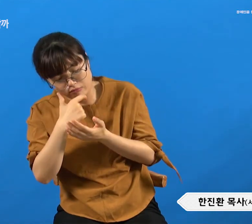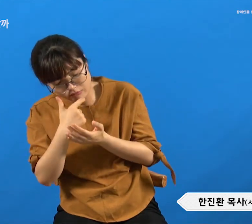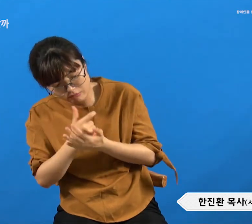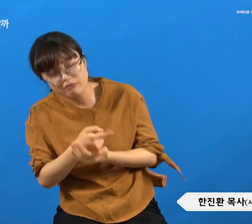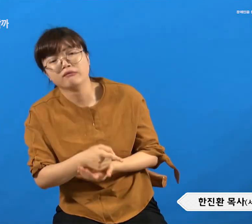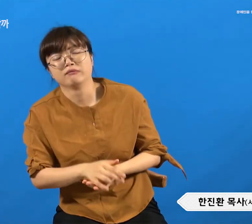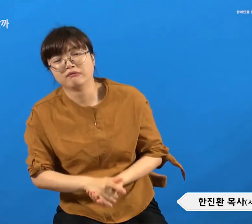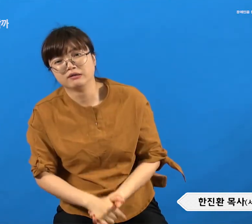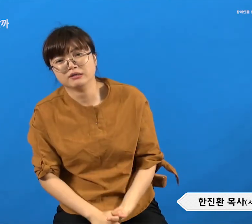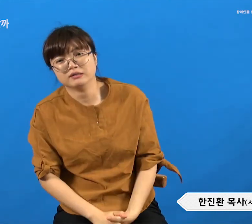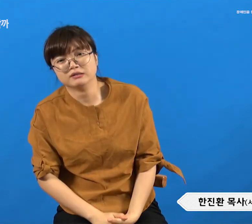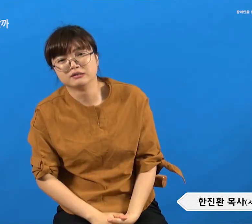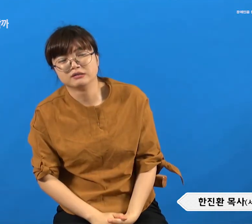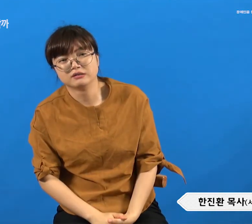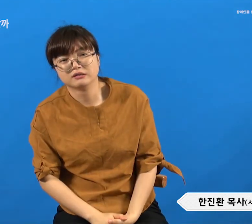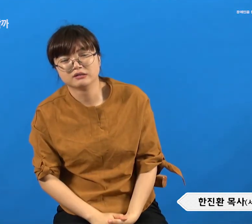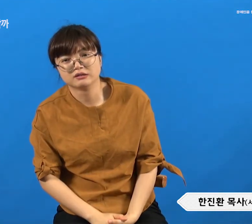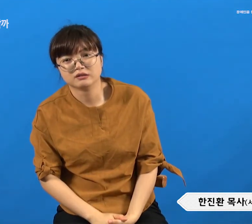합니다.